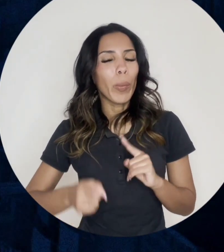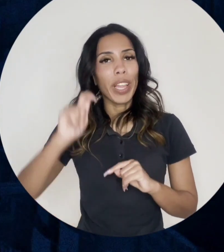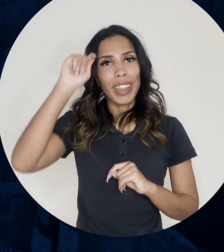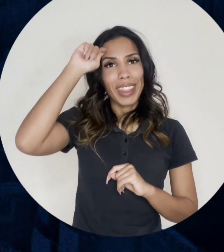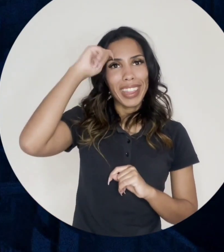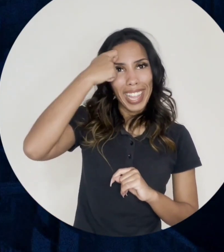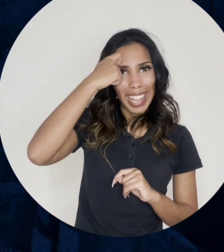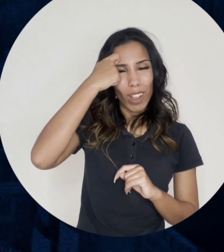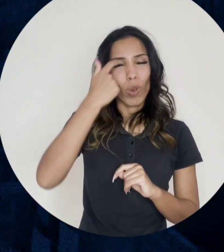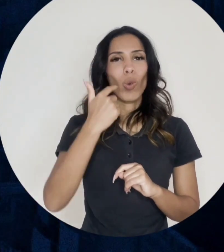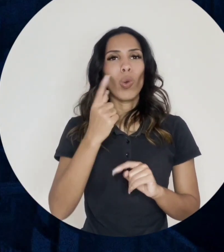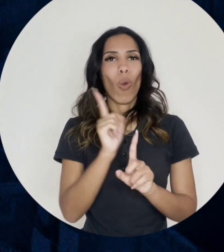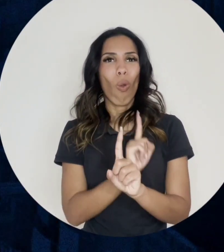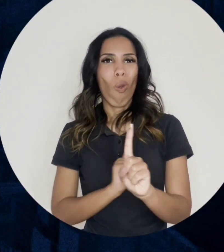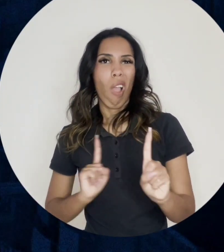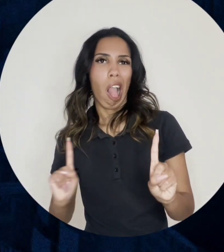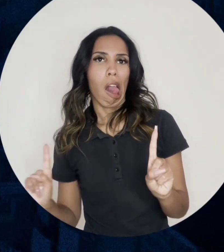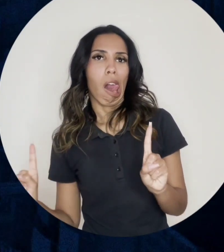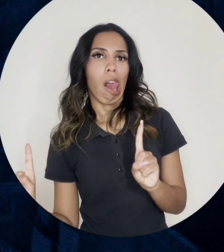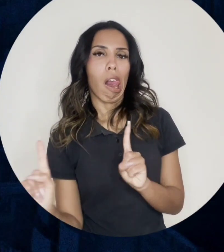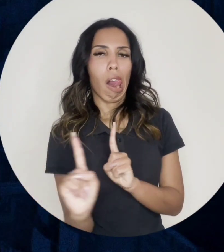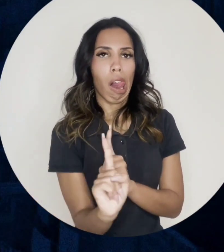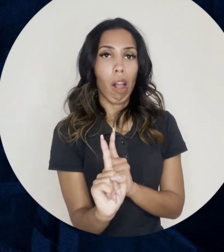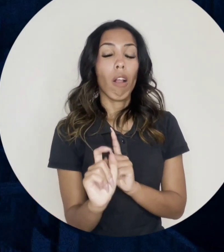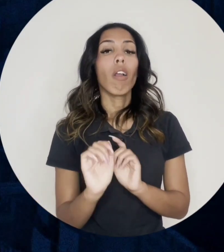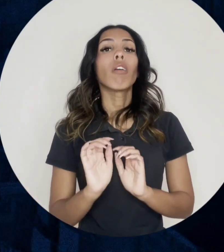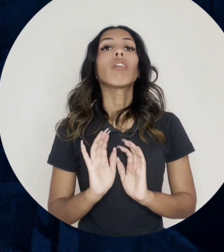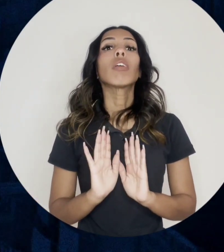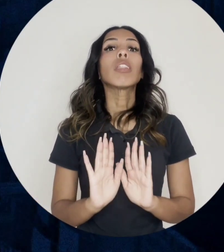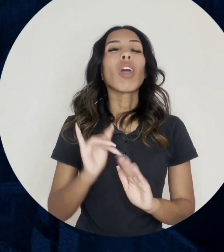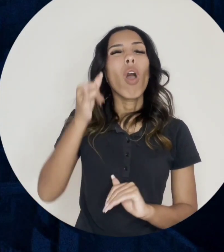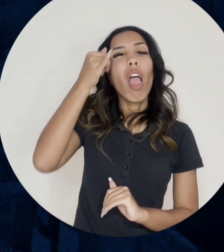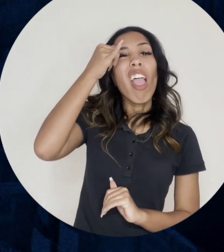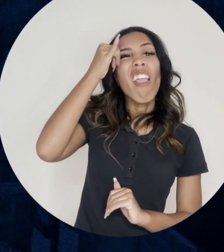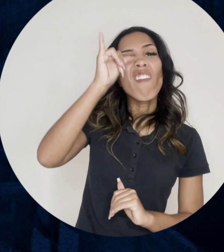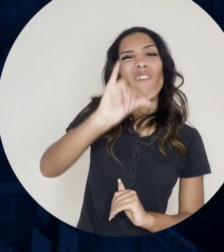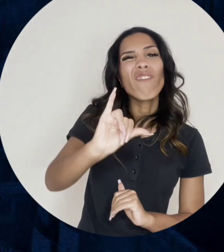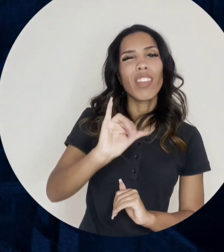entrar por trás, começaram a evitar